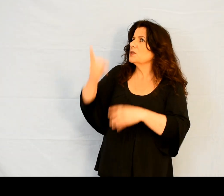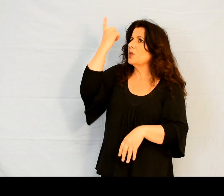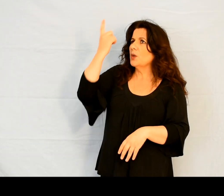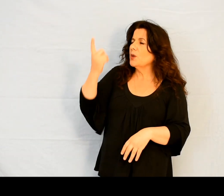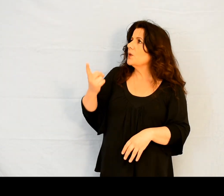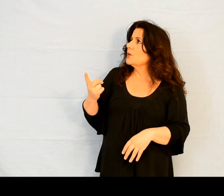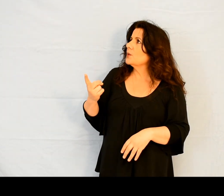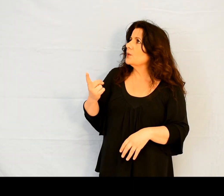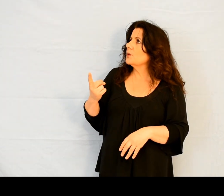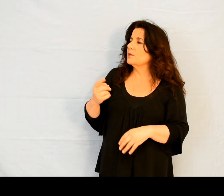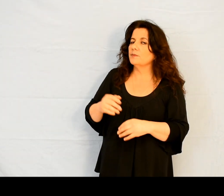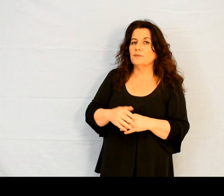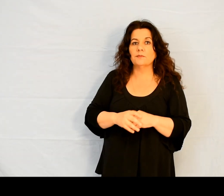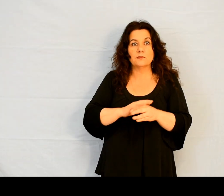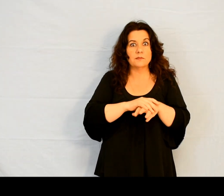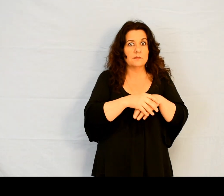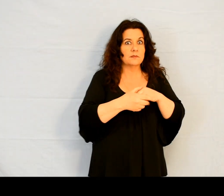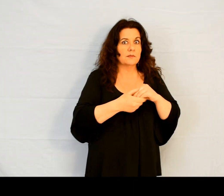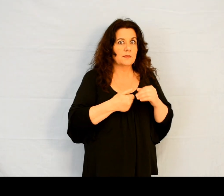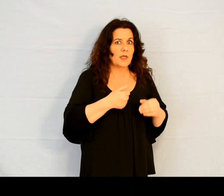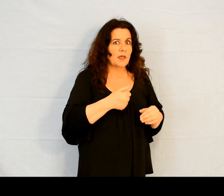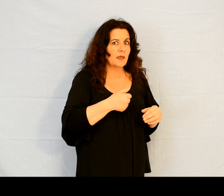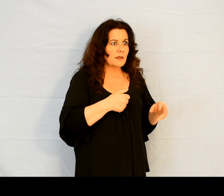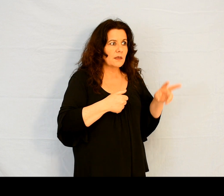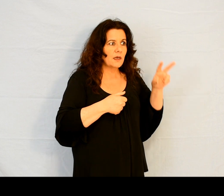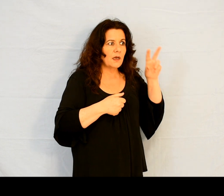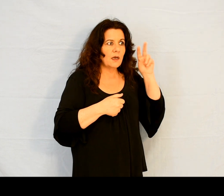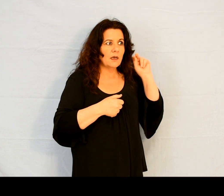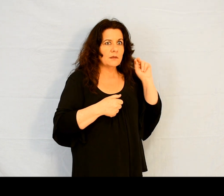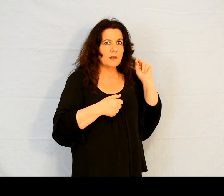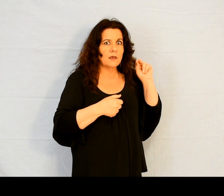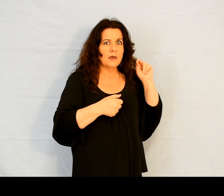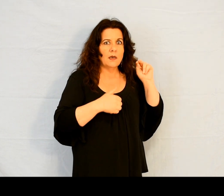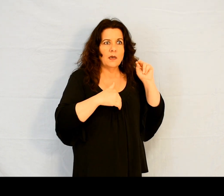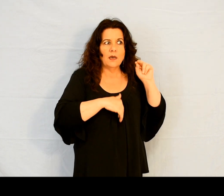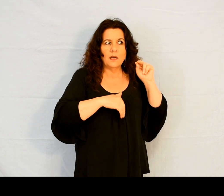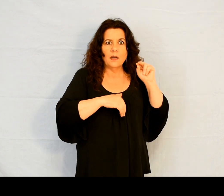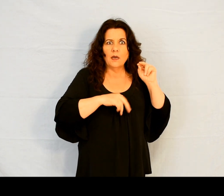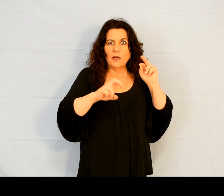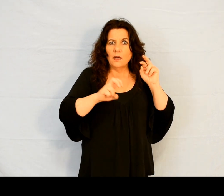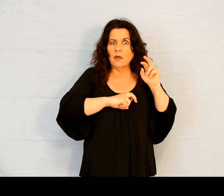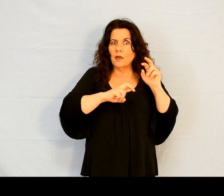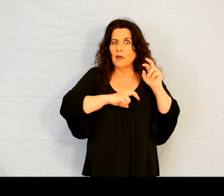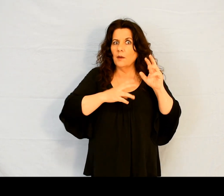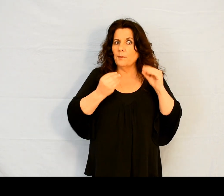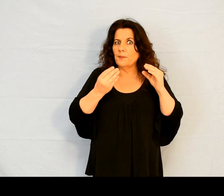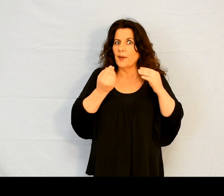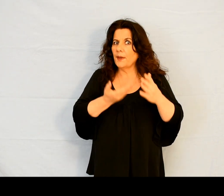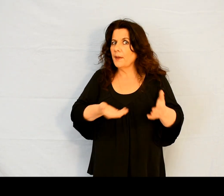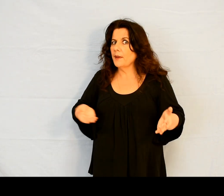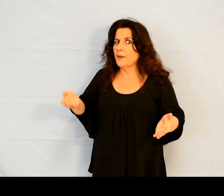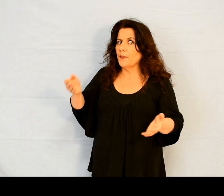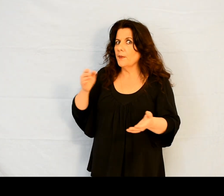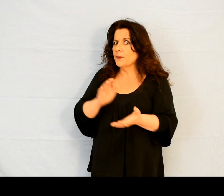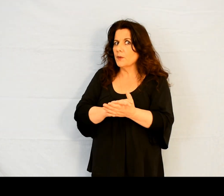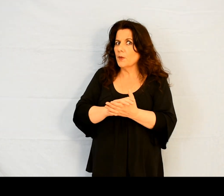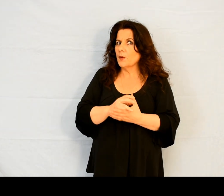Quand Pilate entendit ces paroles, il redoubla de crainte. Il rentra dans